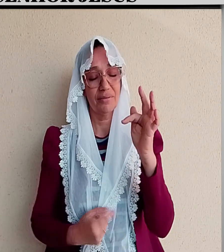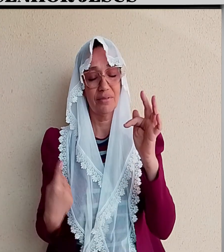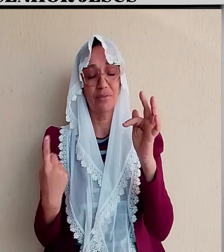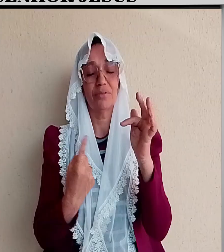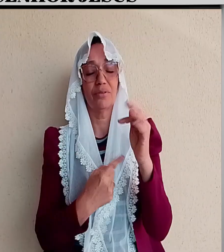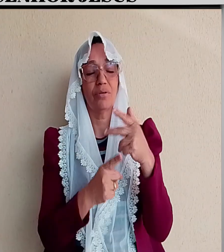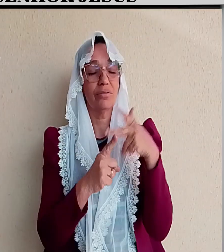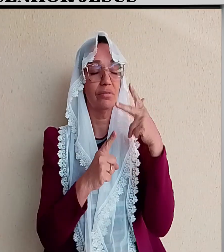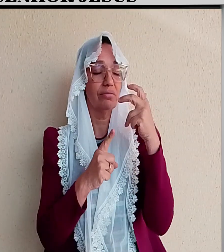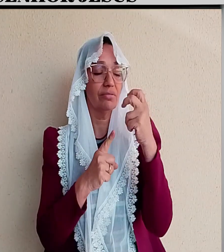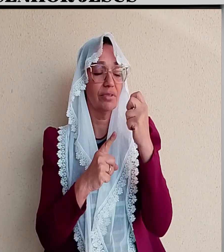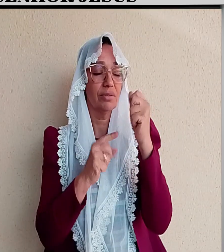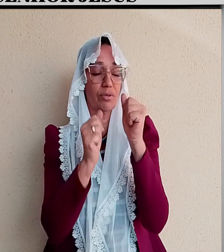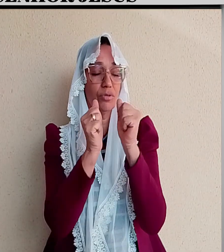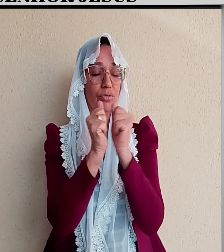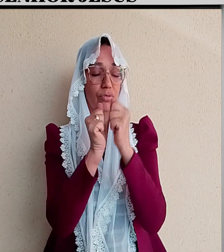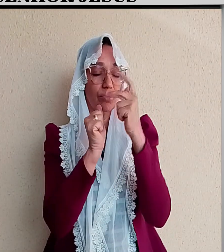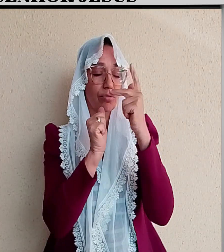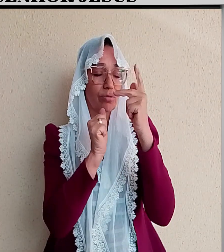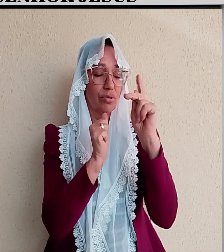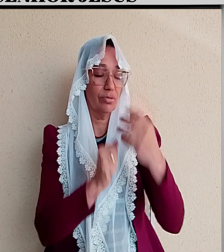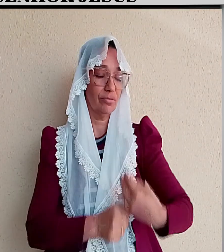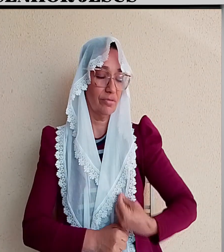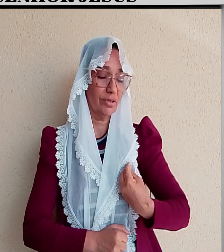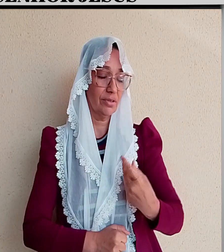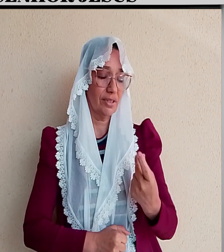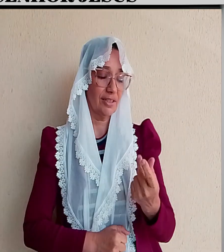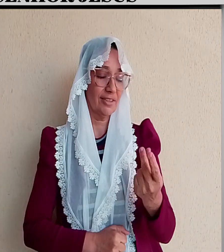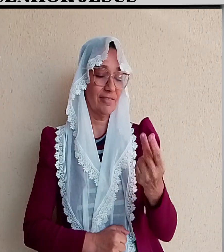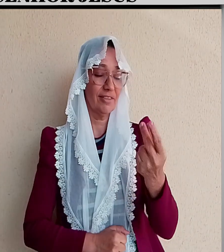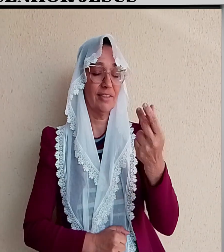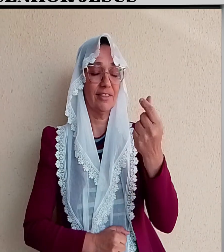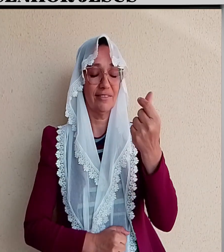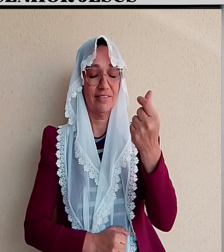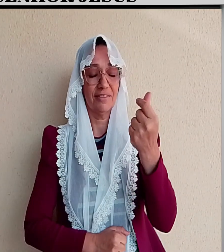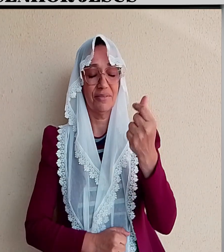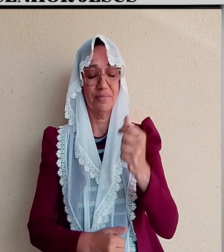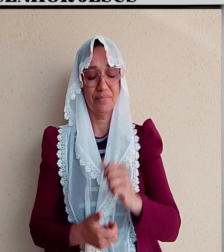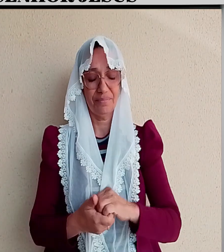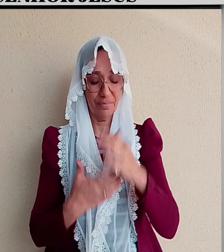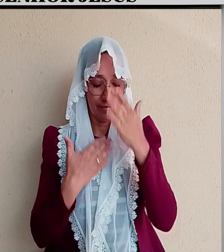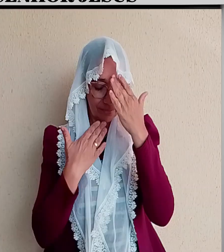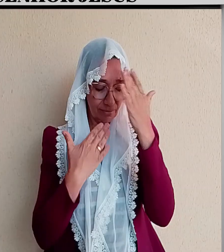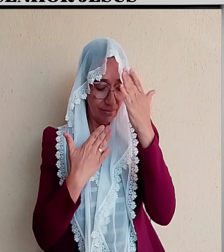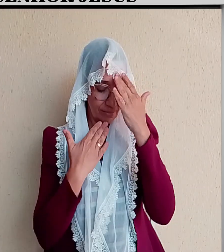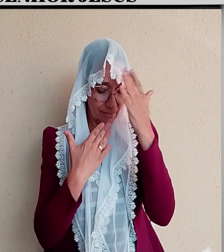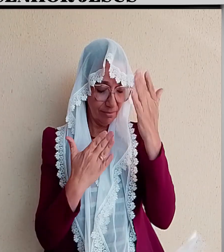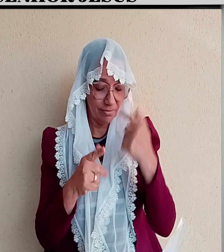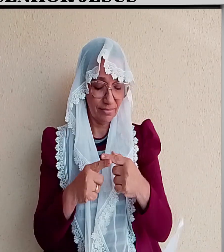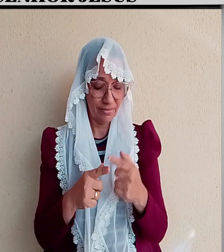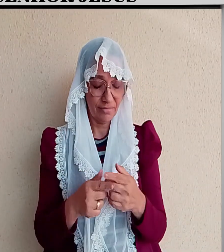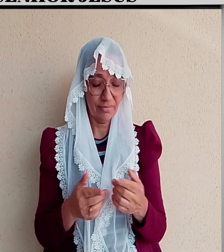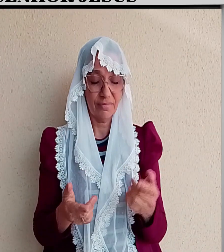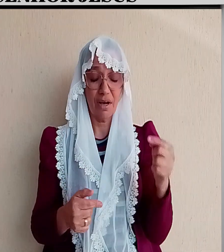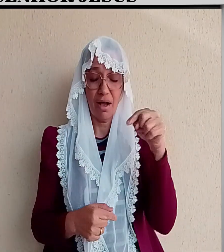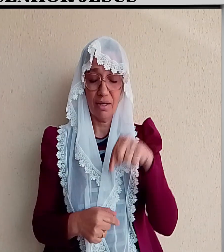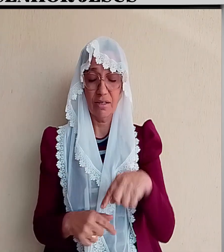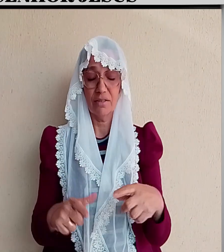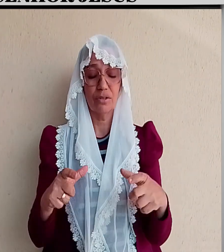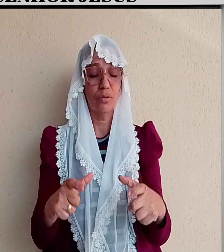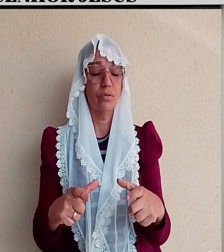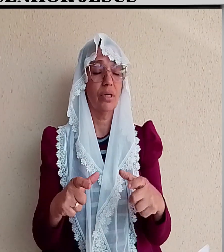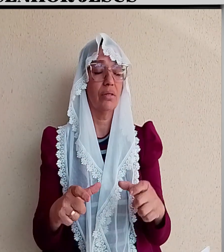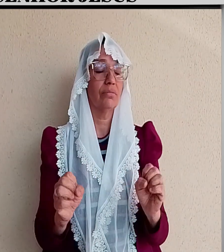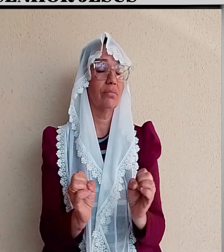para reinar contigo eternamente no céu, aleluia. Graças te damos por este lugar maravilhoso que tu tens preparado para